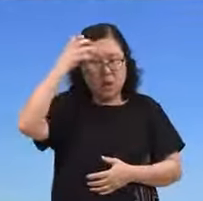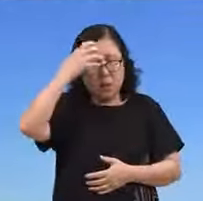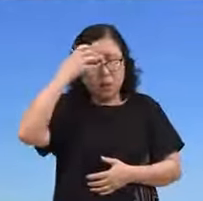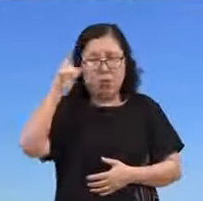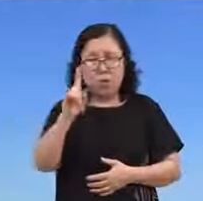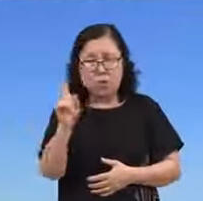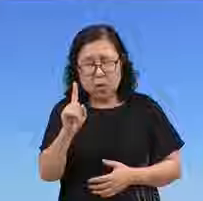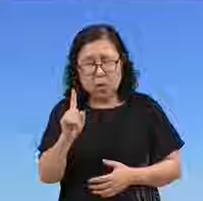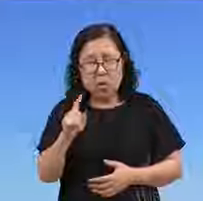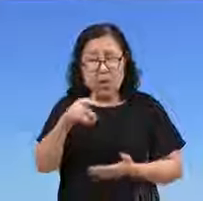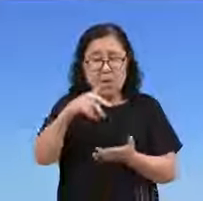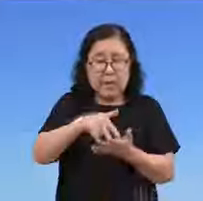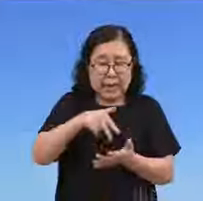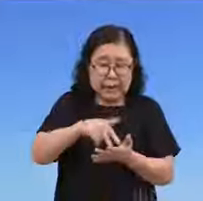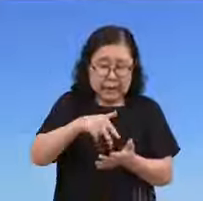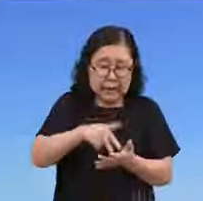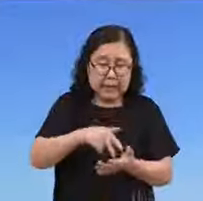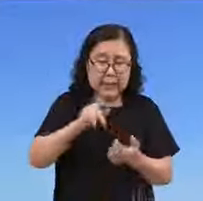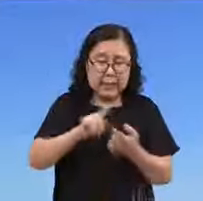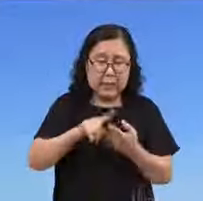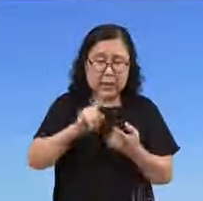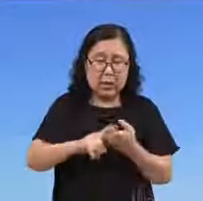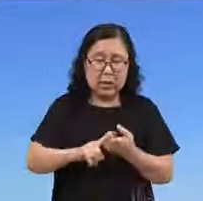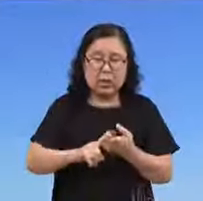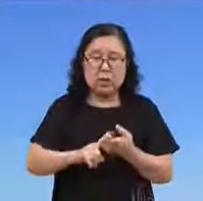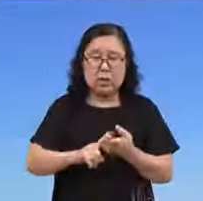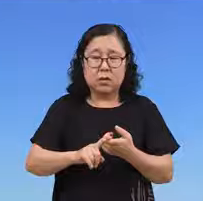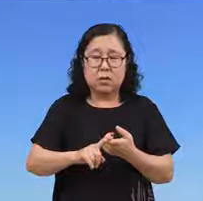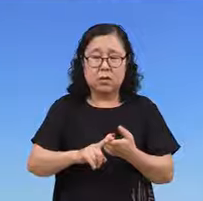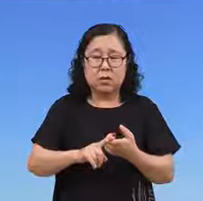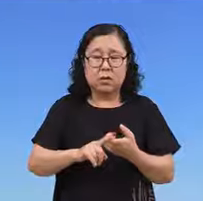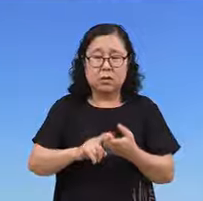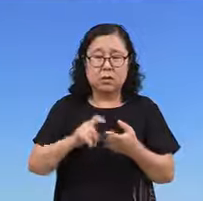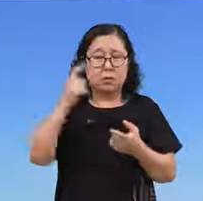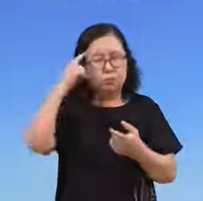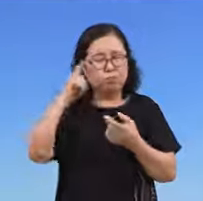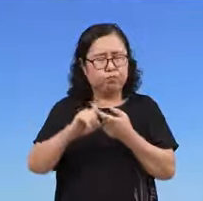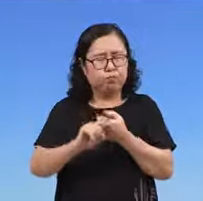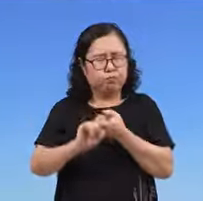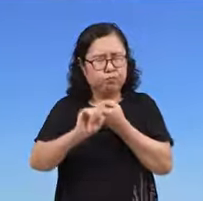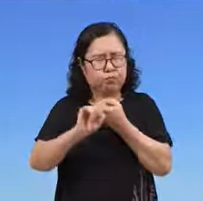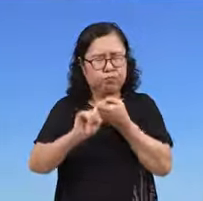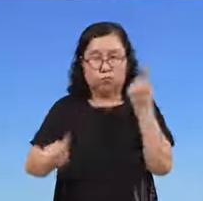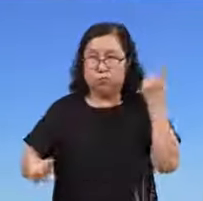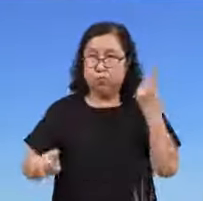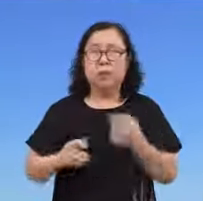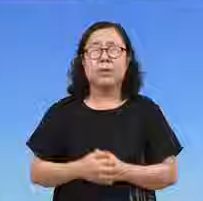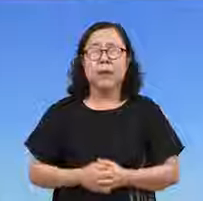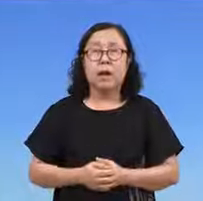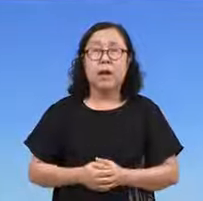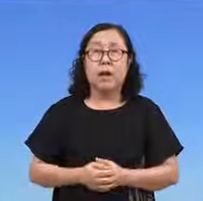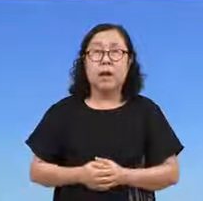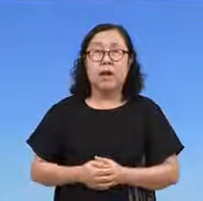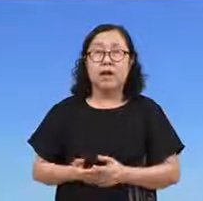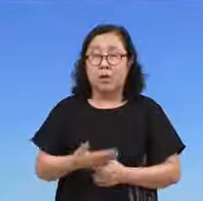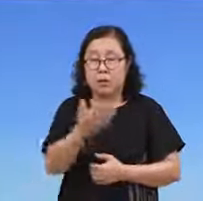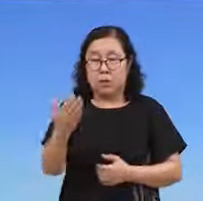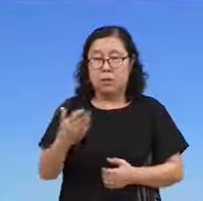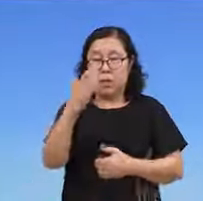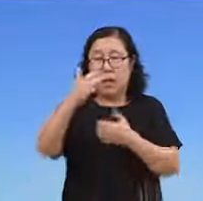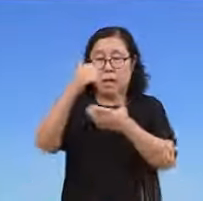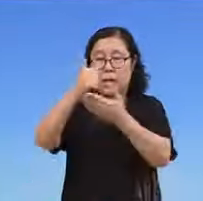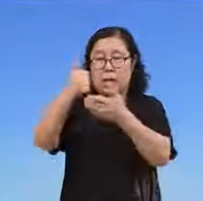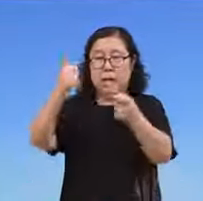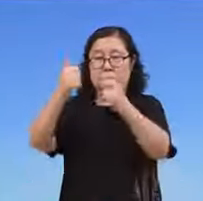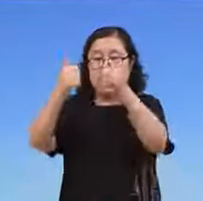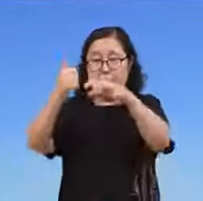대해서는 무관심한 사람이 너무 많다는 탄식이 나와야 되는 거 아닙니까? 여러분, 하나님 앞에서 홀로 서는